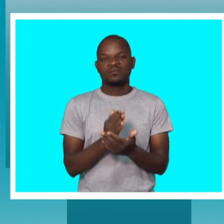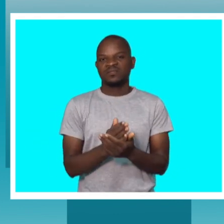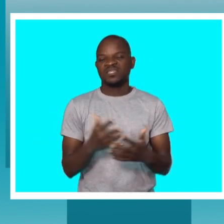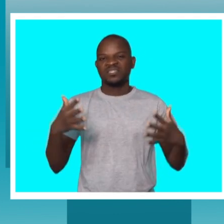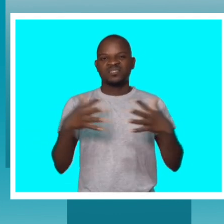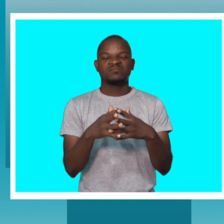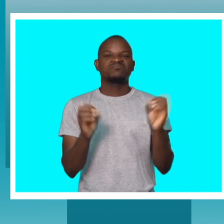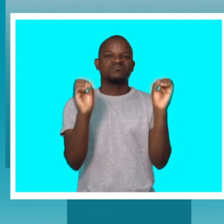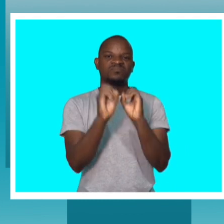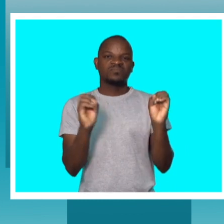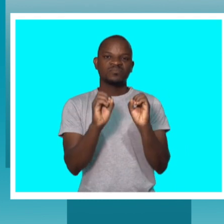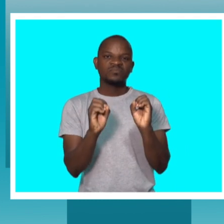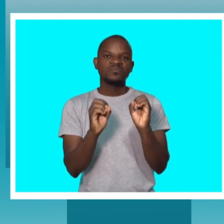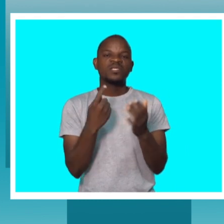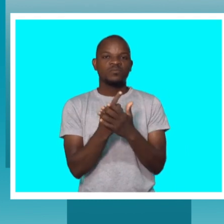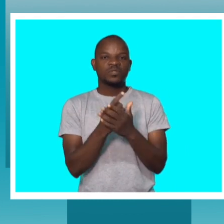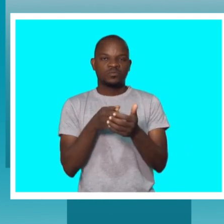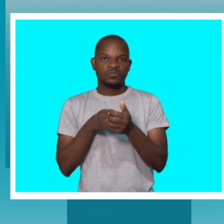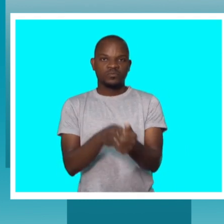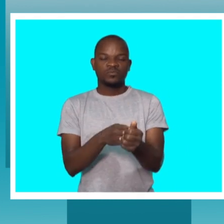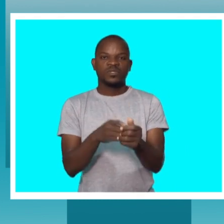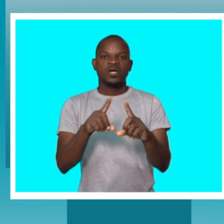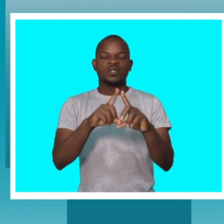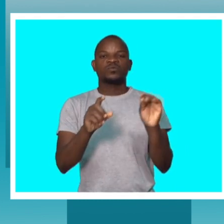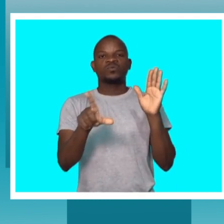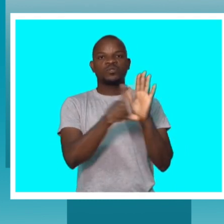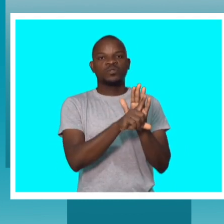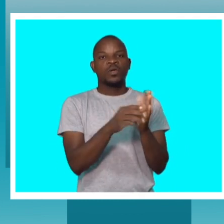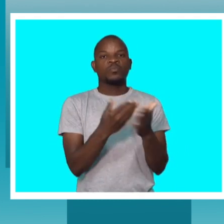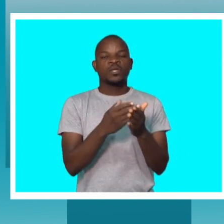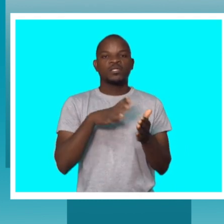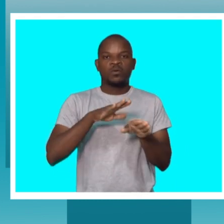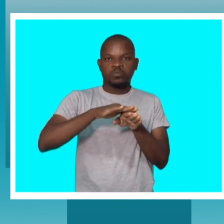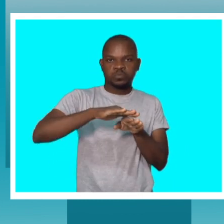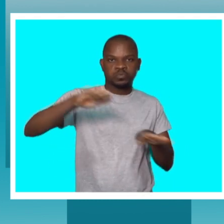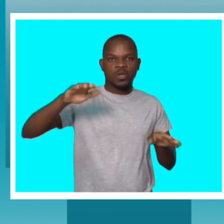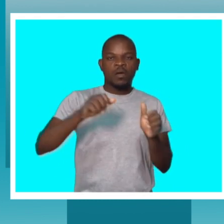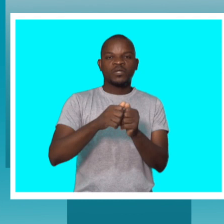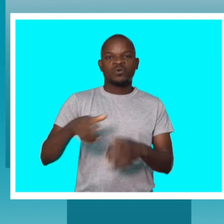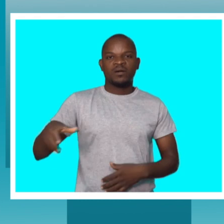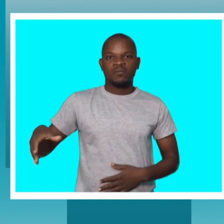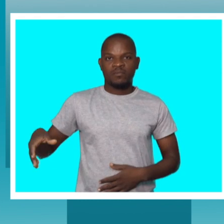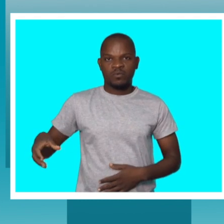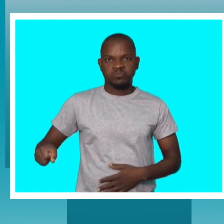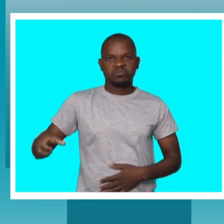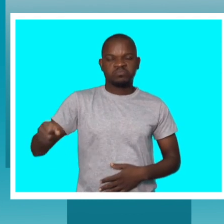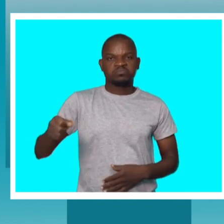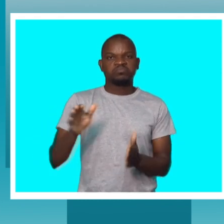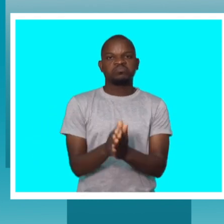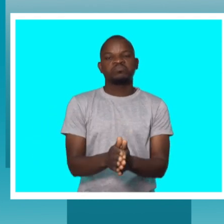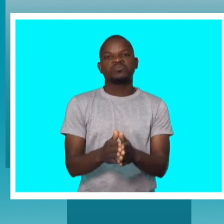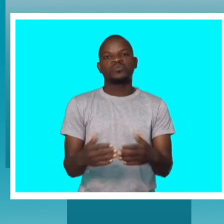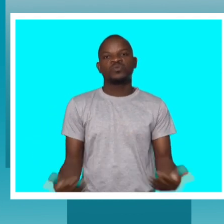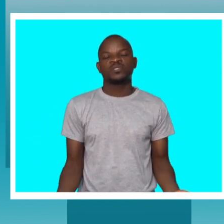medidas adequadas, que são as recomendações que vêm no decreto. Vinham rampas sem corrimão, vinham rampas que